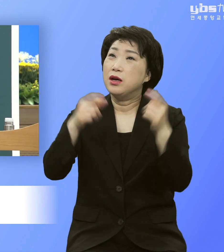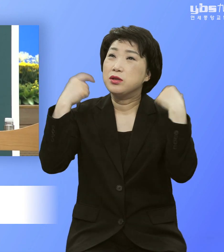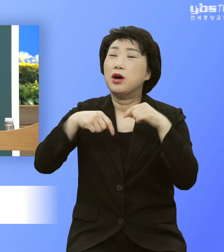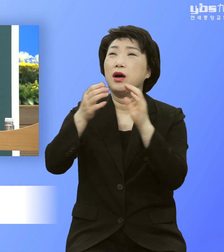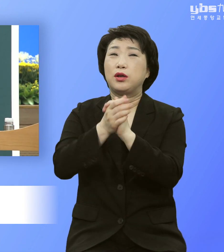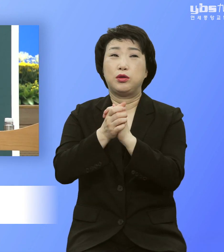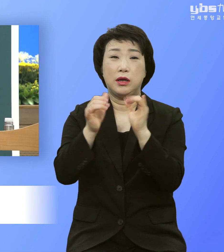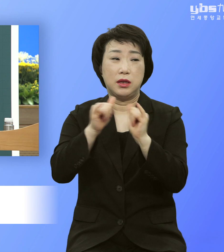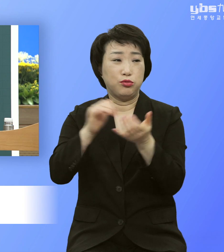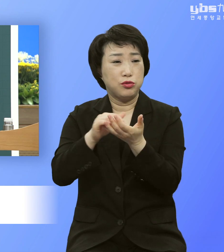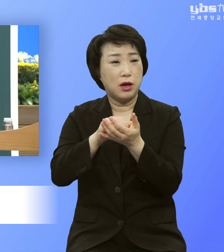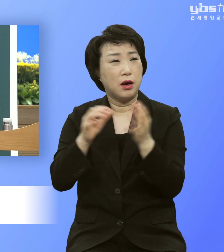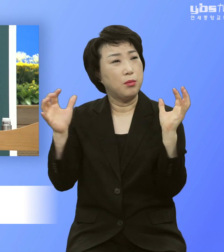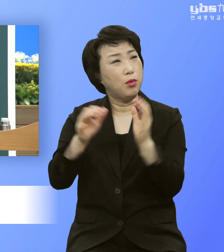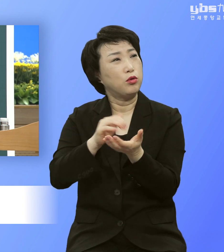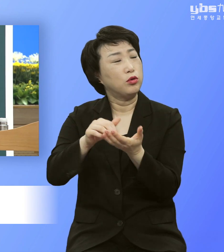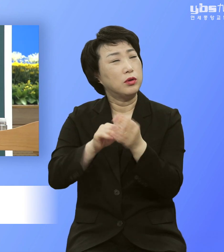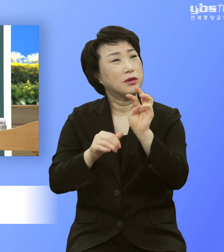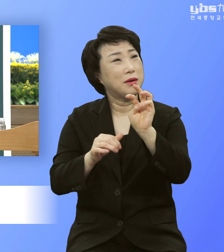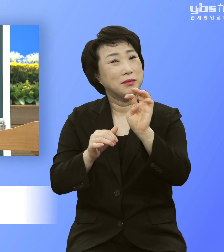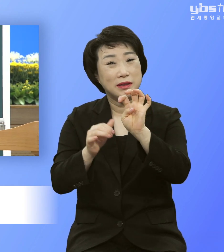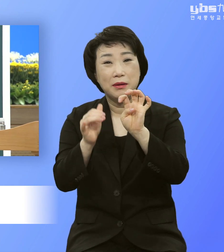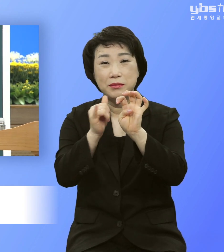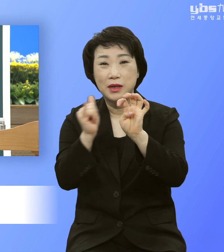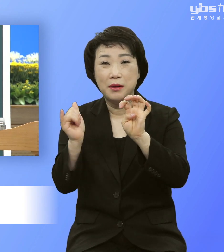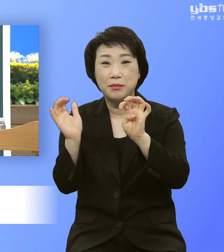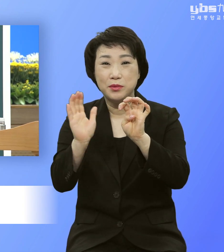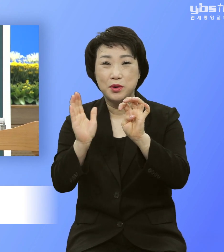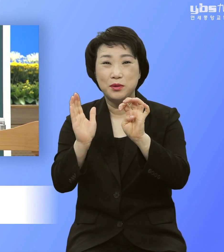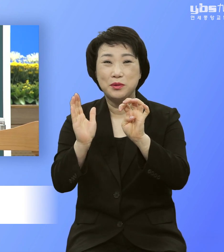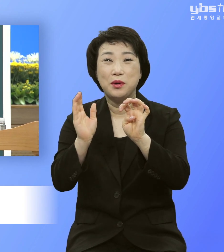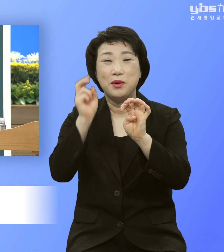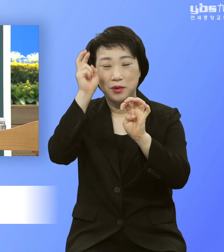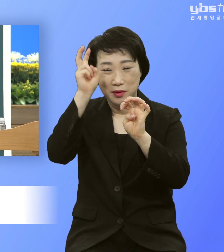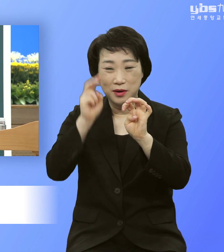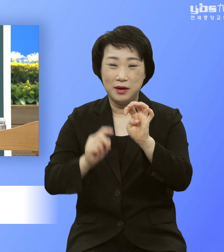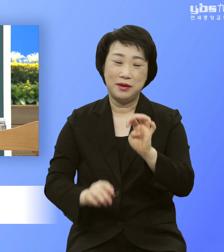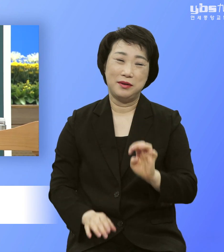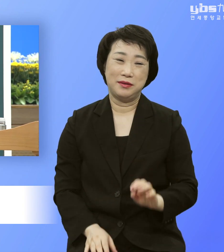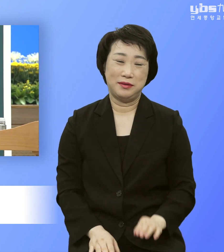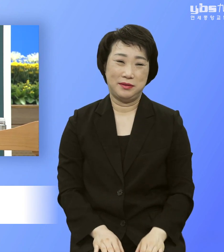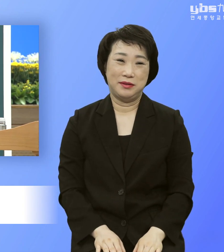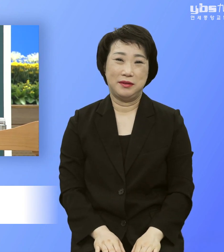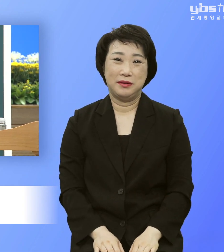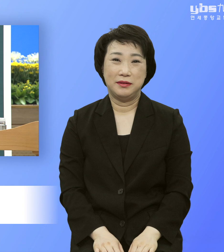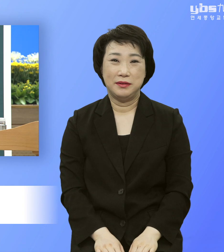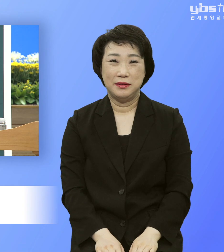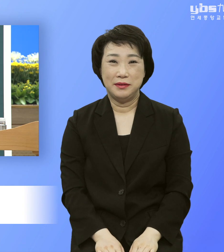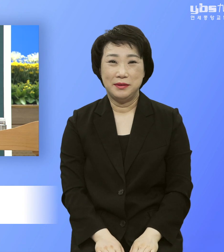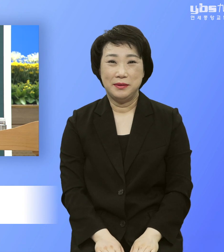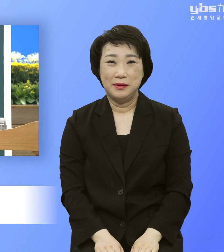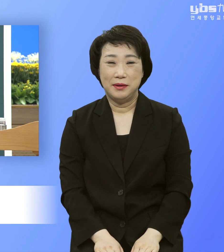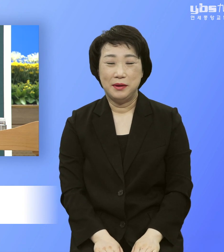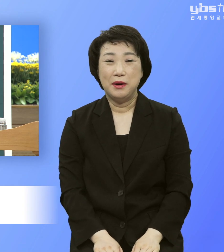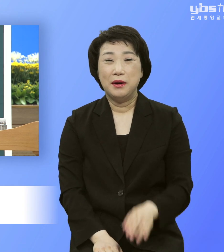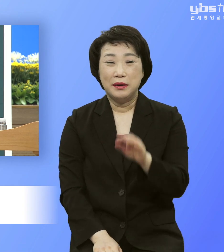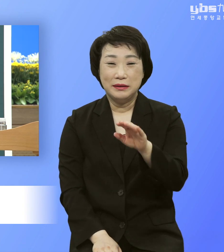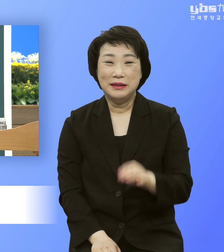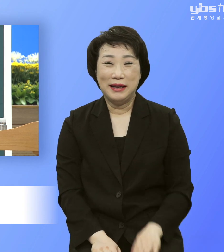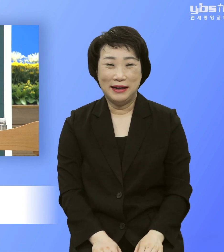다 모여야 한 30-40명 정도 되는 숫자였으니까.